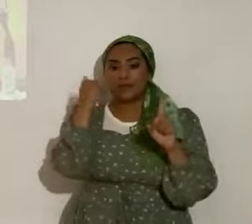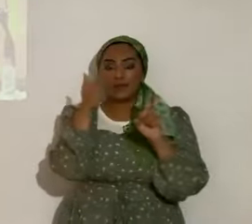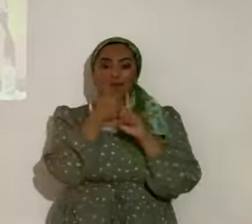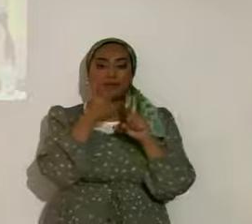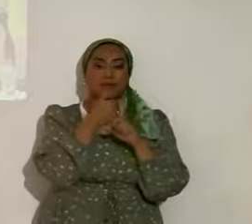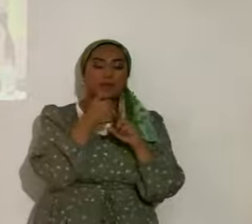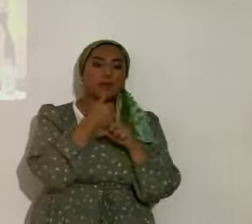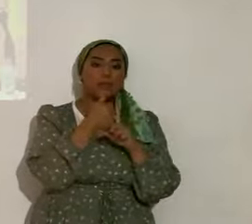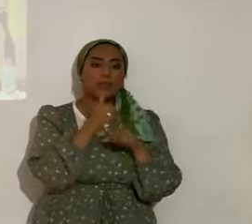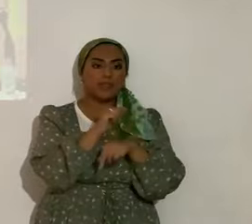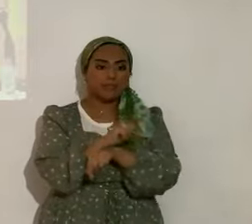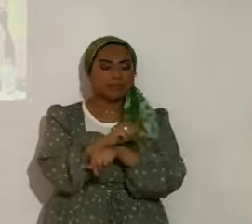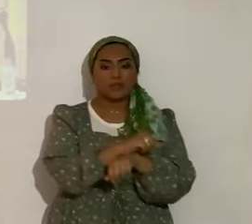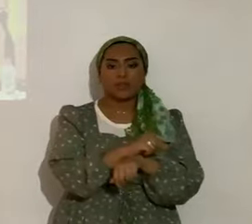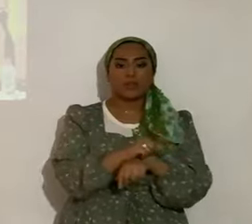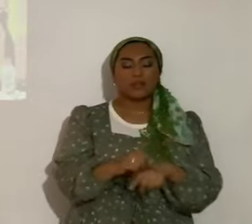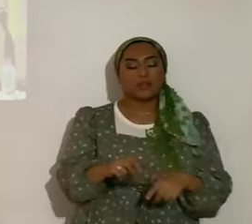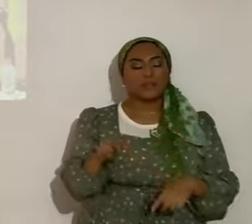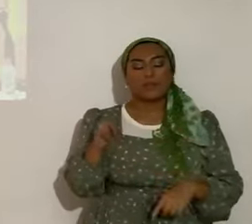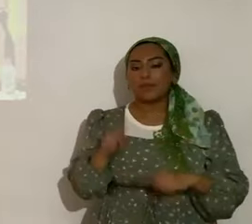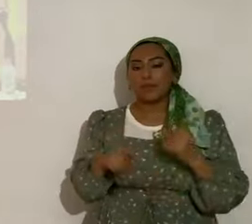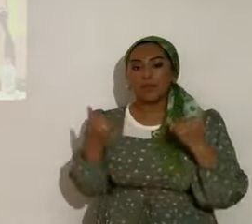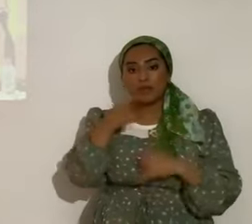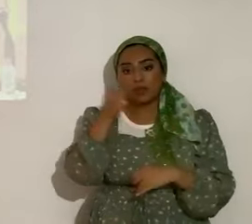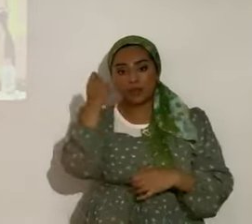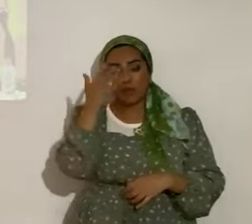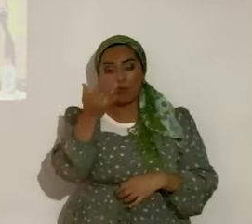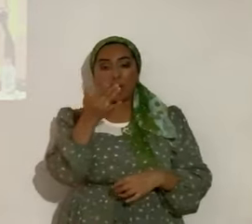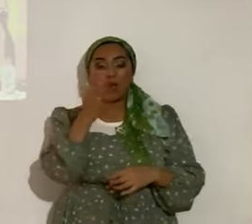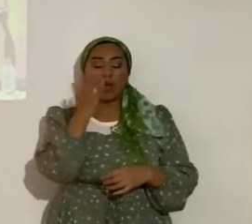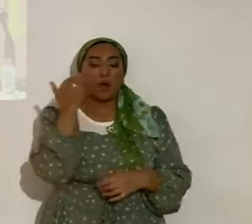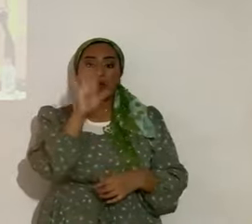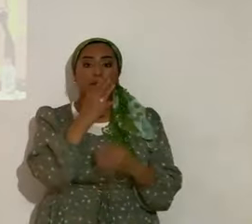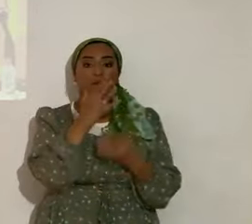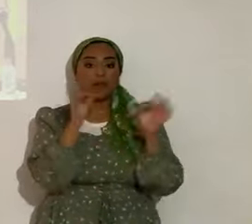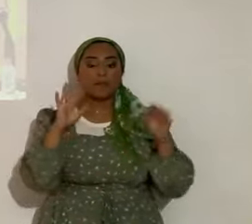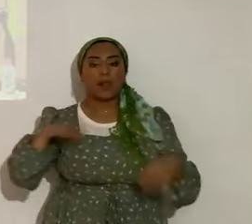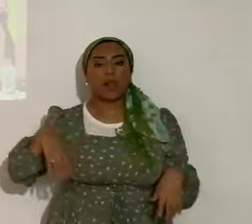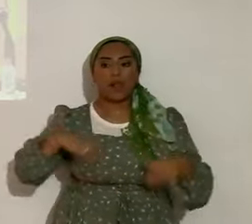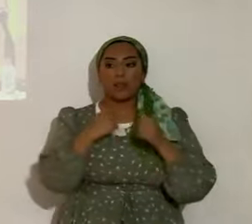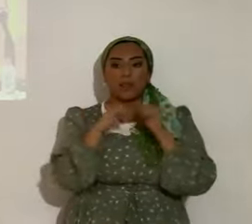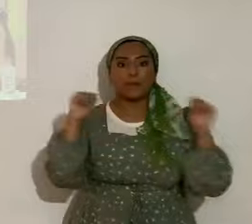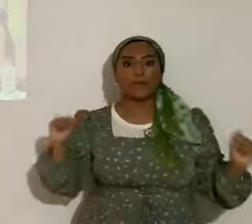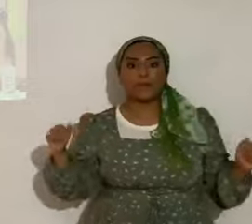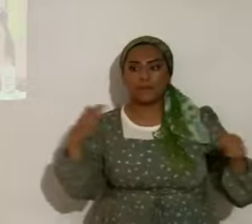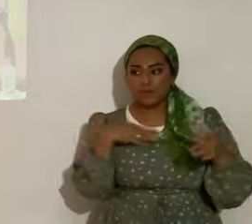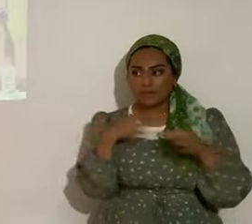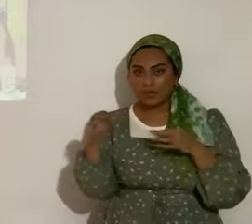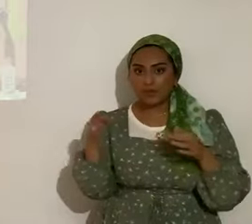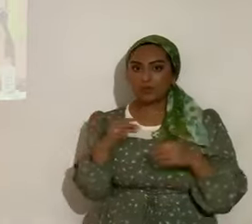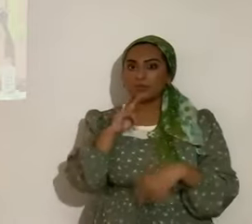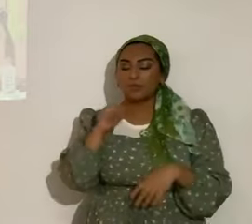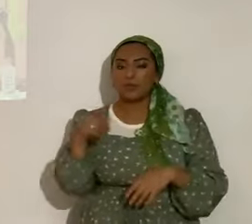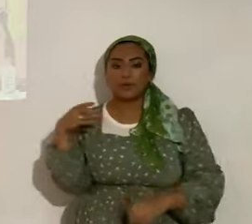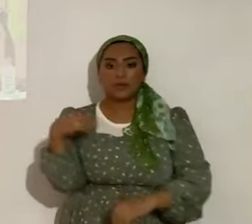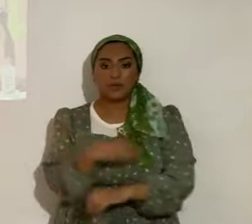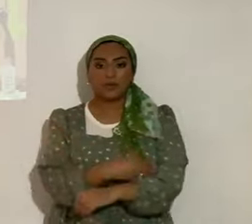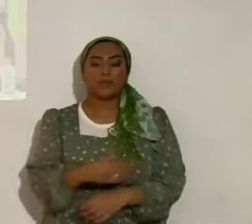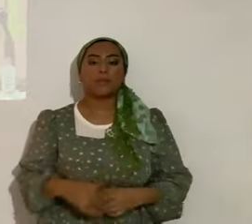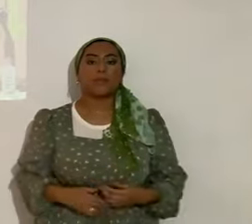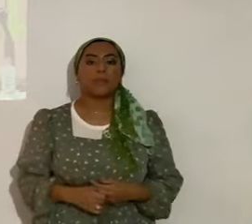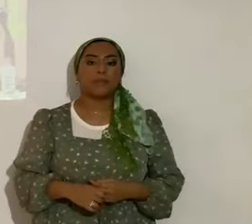preso. No puede. Ahora entiendes por qué tu familia no ha sido salva. Estoy hablando fuerte. Ya metí